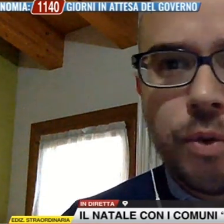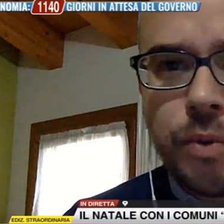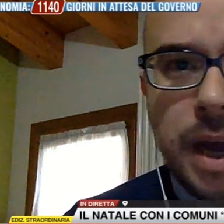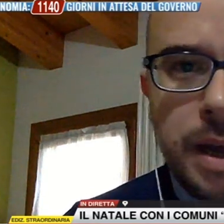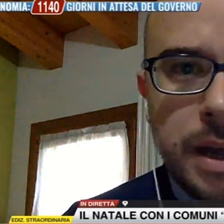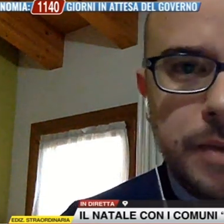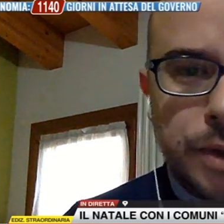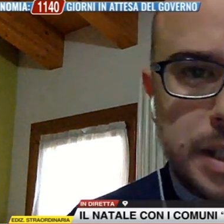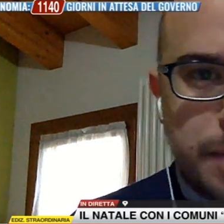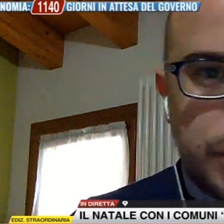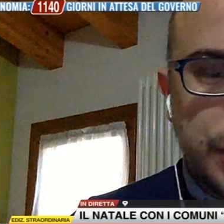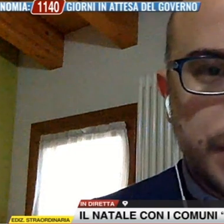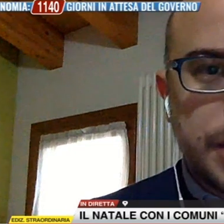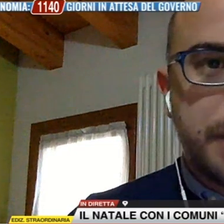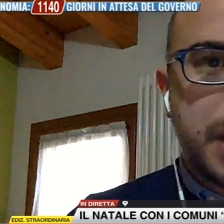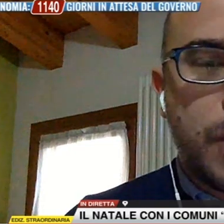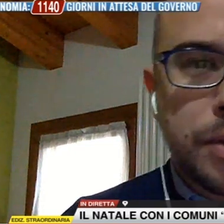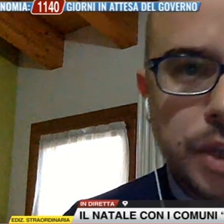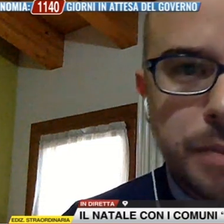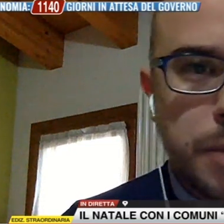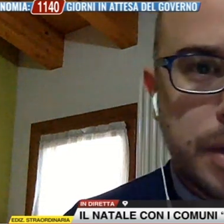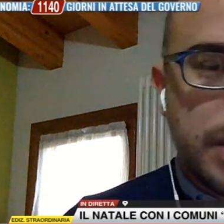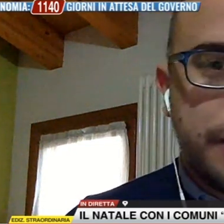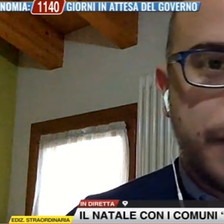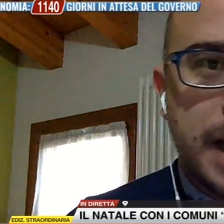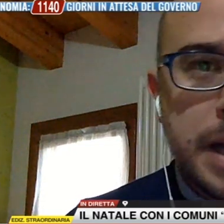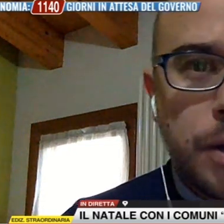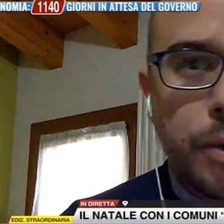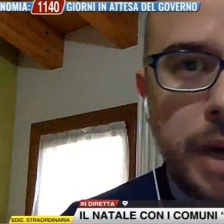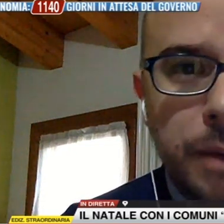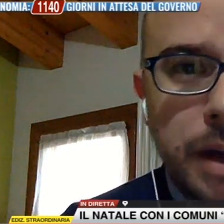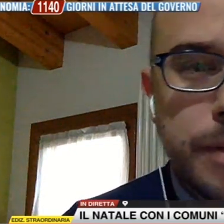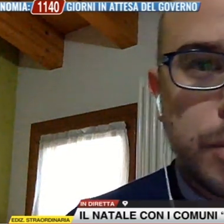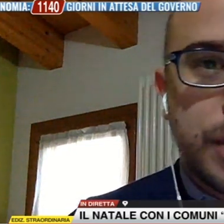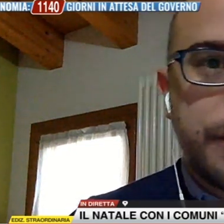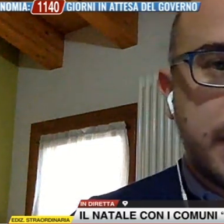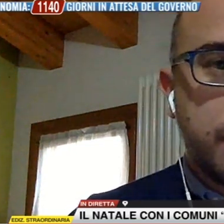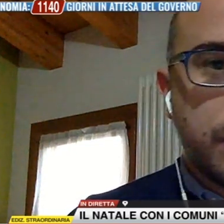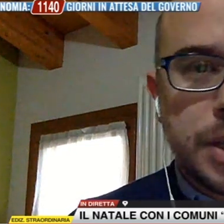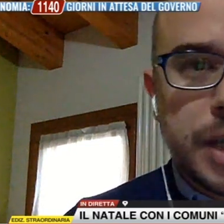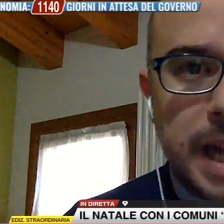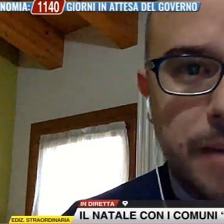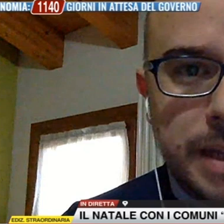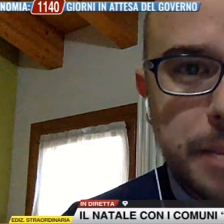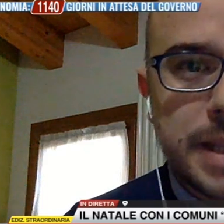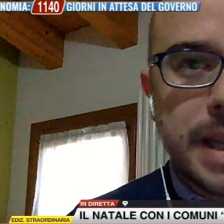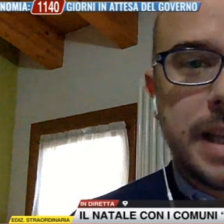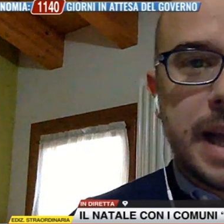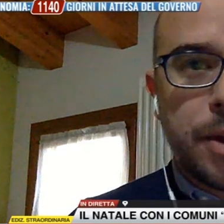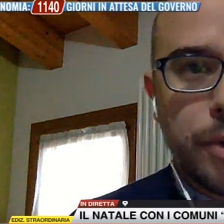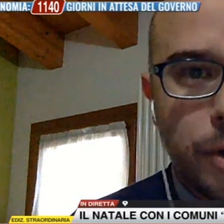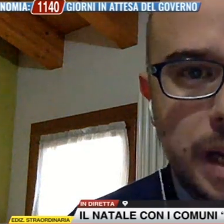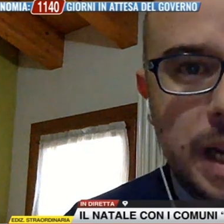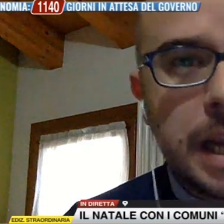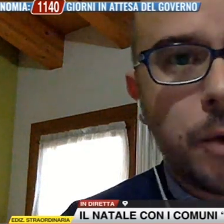ricordo visto che siamo il 5 dicembre, il 4 dicembre di 4 anni fa, con quel famoso referendum in cui si cercava di mettere in